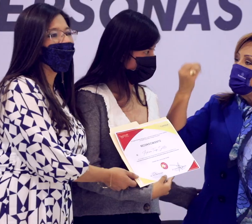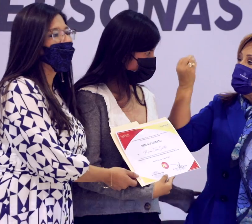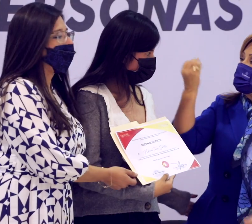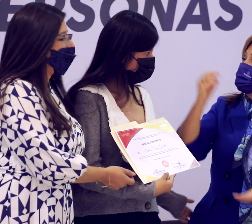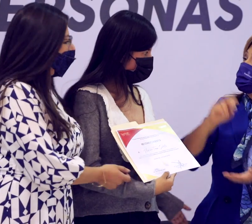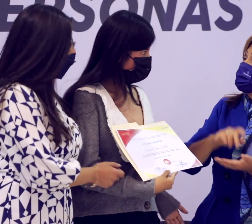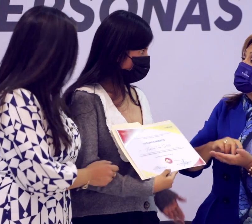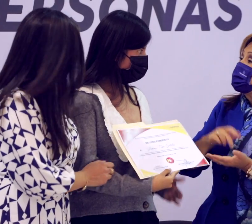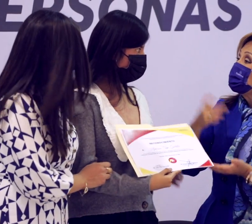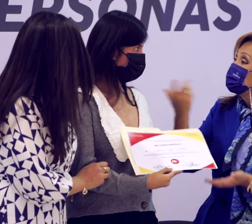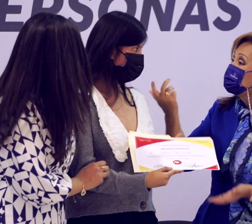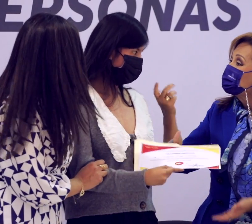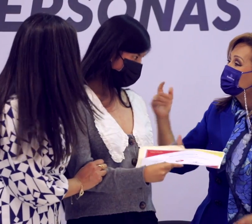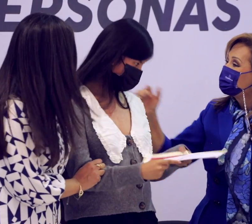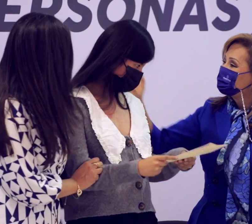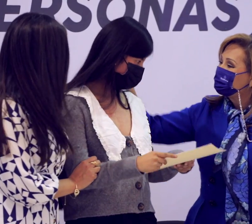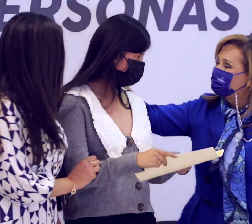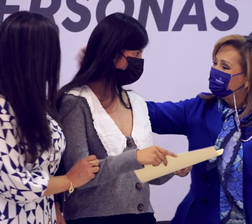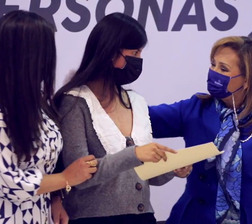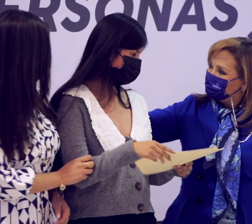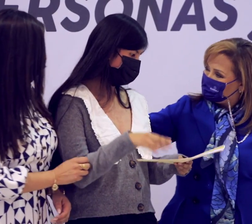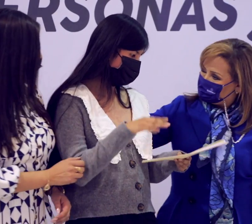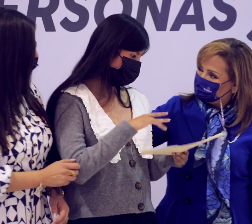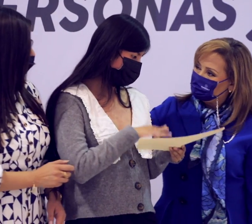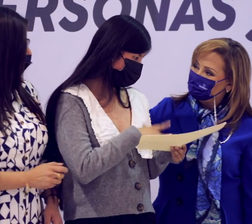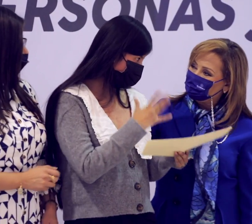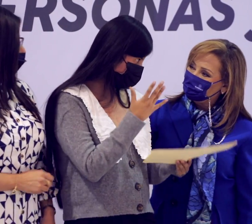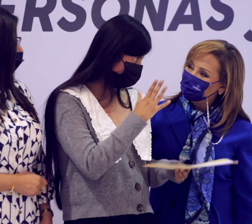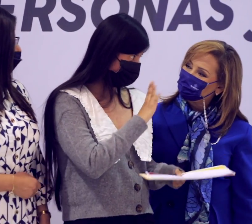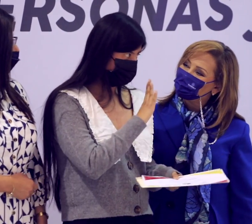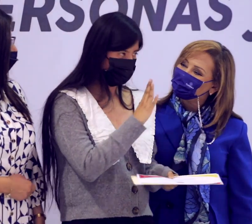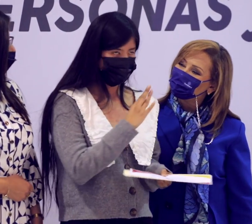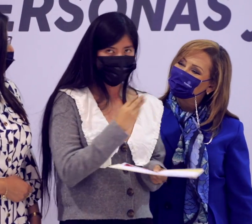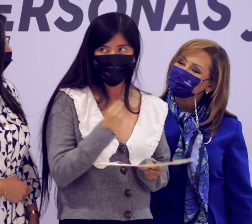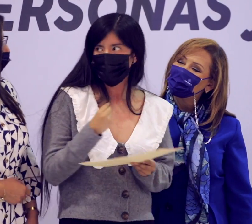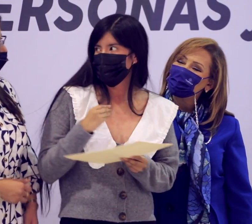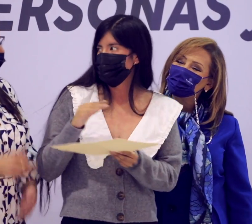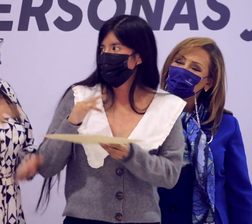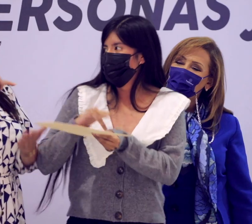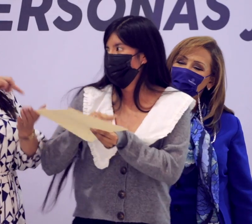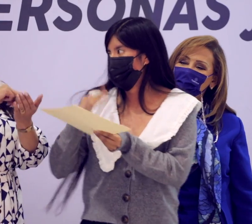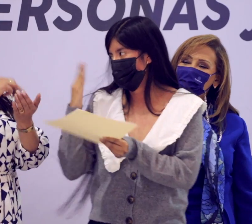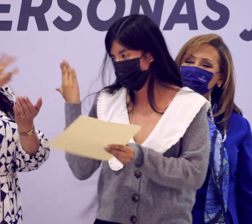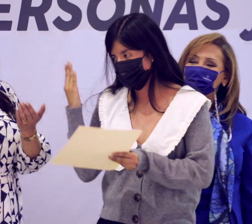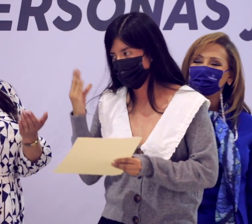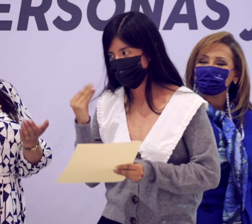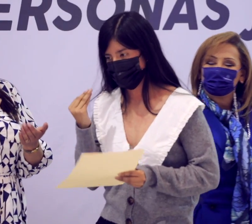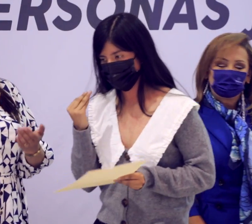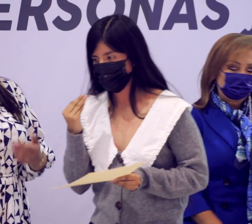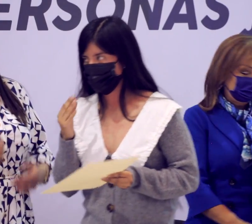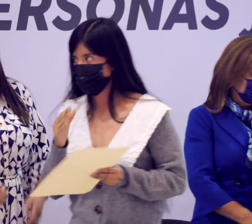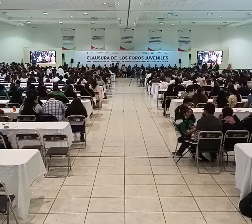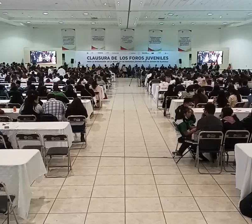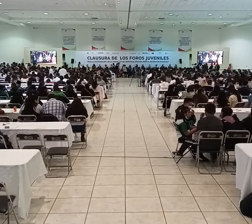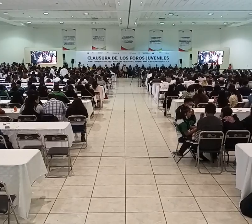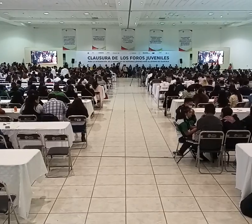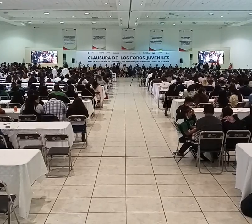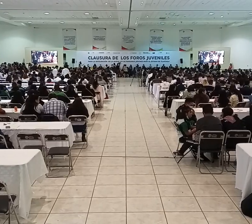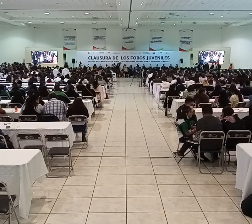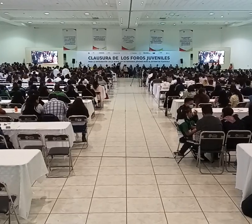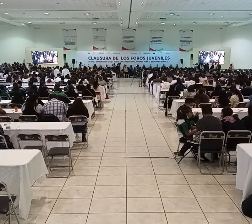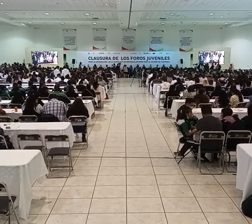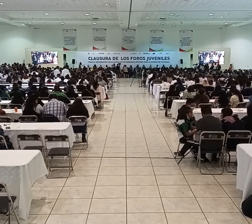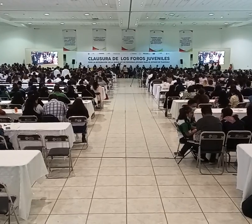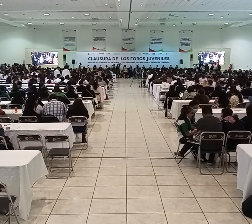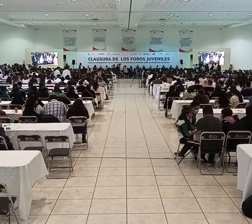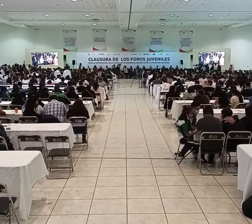hagamos siempre pongamos lo mejor de nosotros mismos para poder ser visibles y que esa visibilidad nos